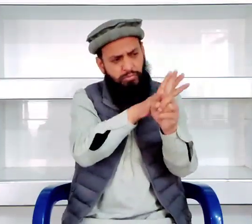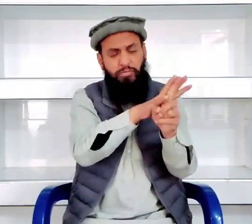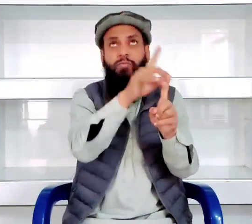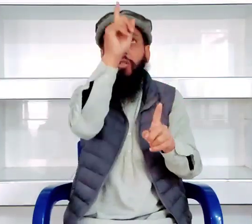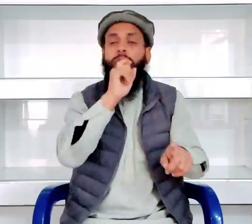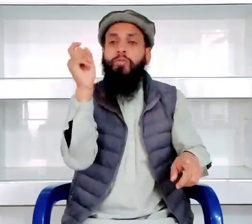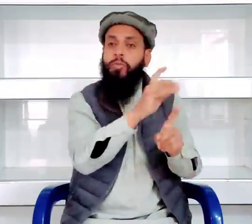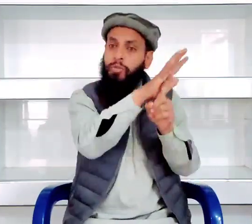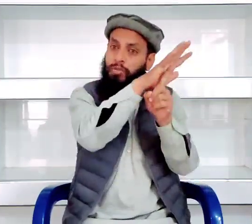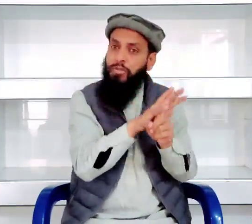کہ سچا تاجر